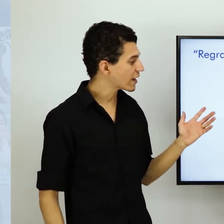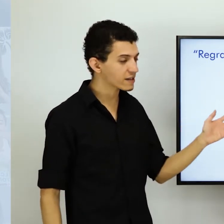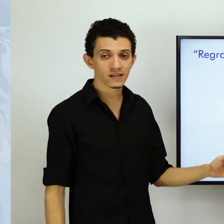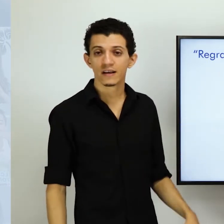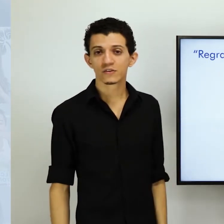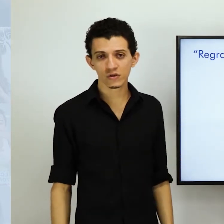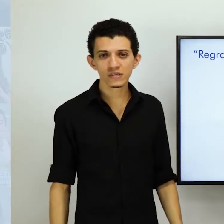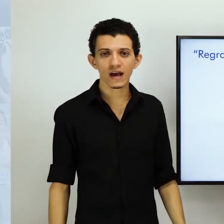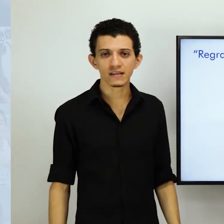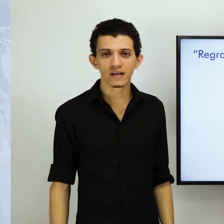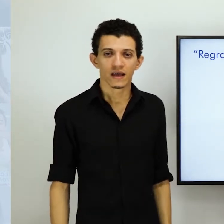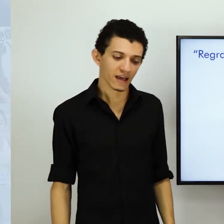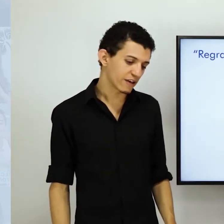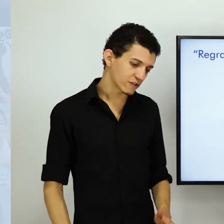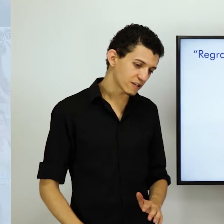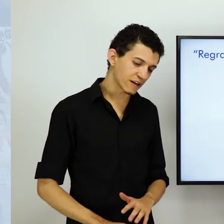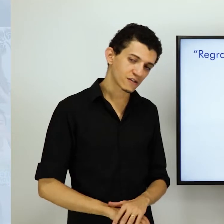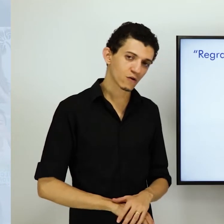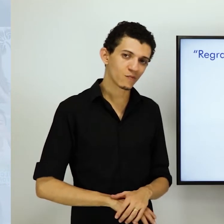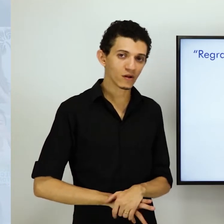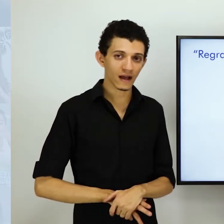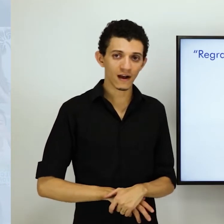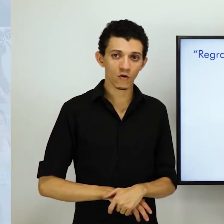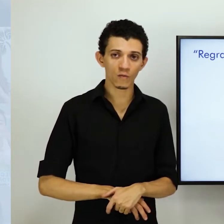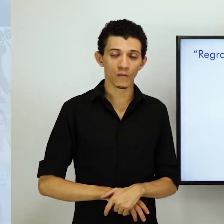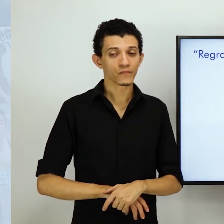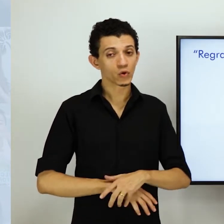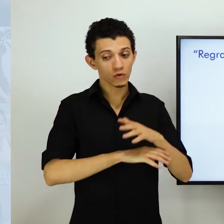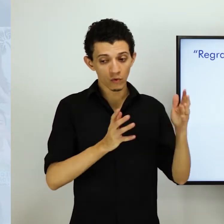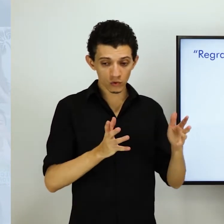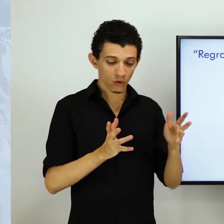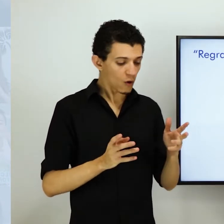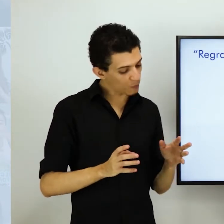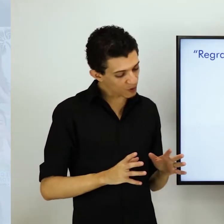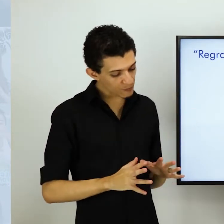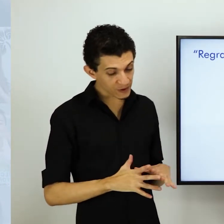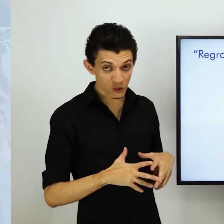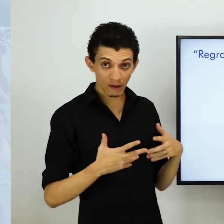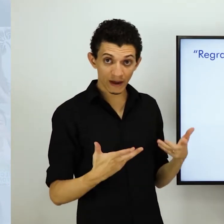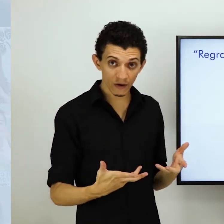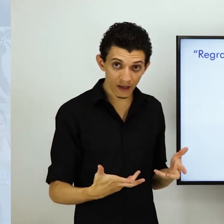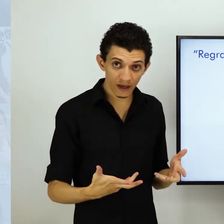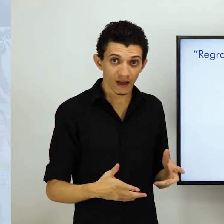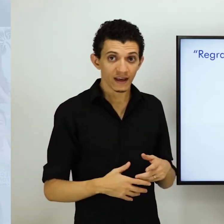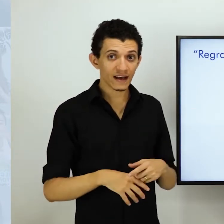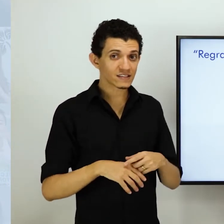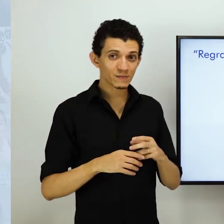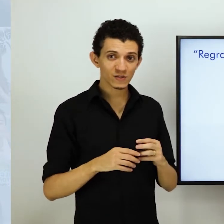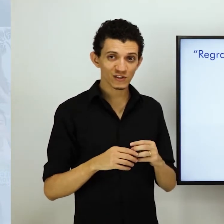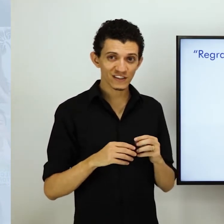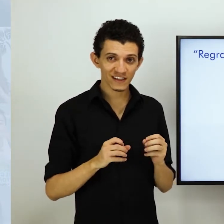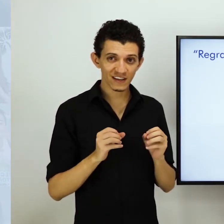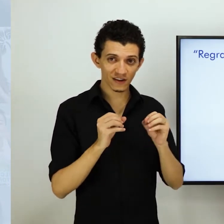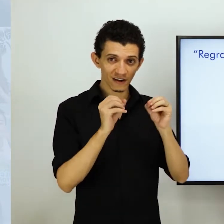regras sociais. Em que você tem que se comportar com todo mundo, ou pelo menos com a maioria, e as expressões sociais, ó,